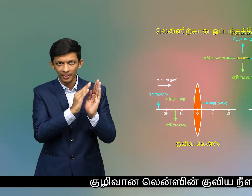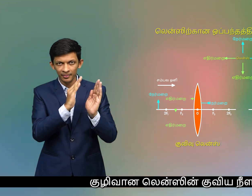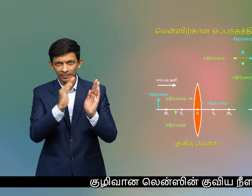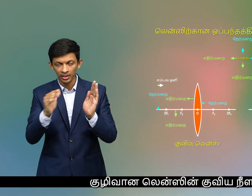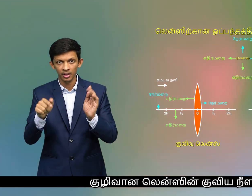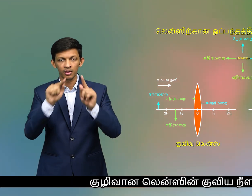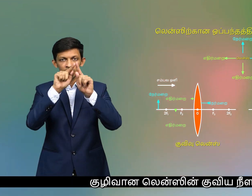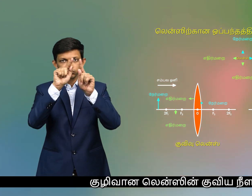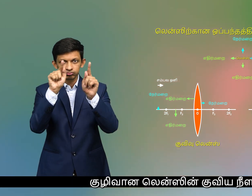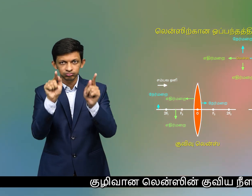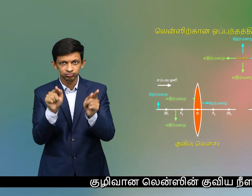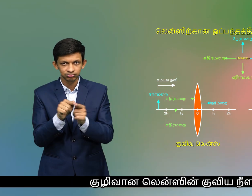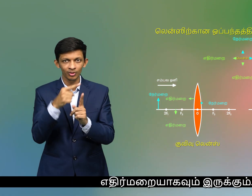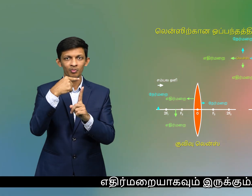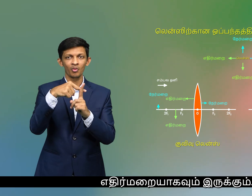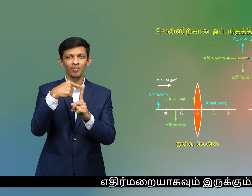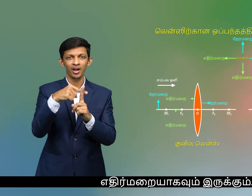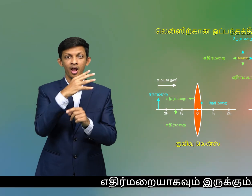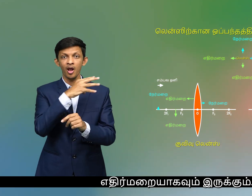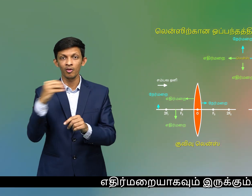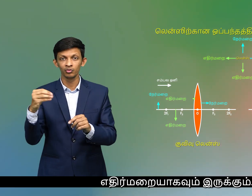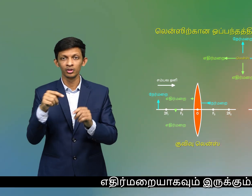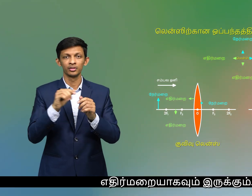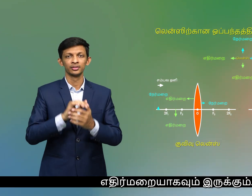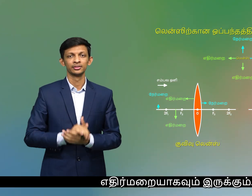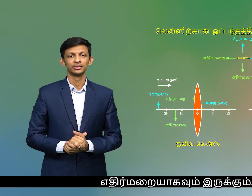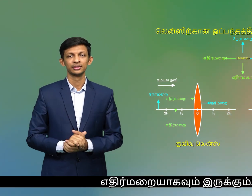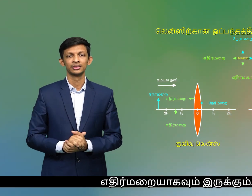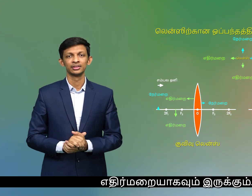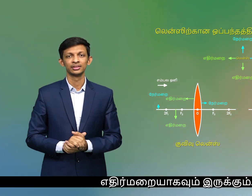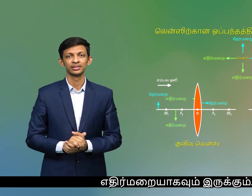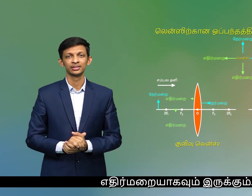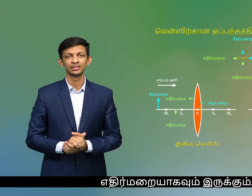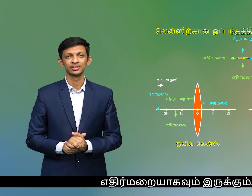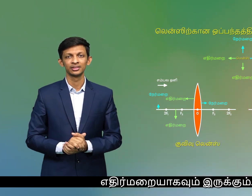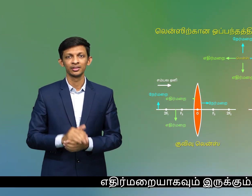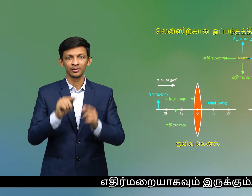குழிவு வில்லையின் குவிய நீளம் எதிர்மறையாகவும் இருக்கும்.